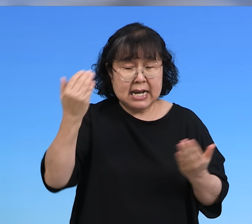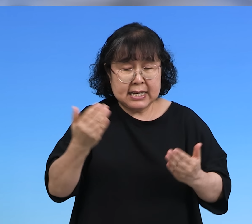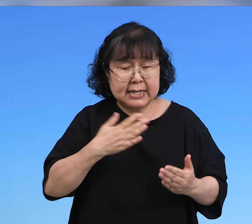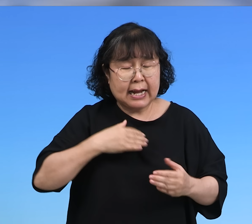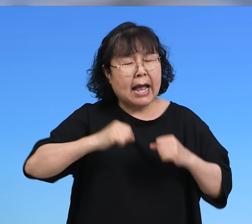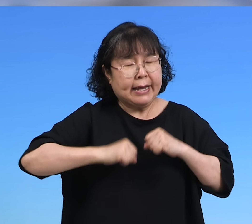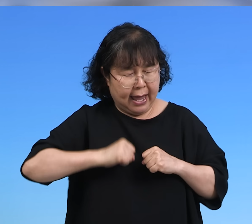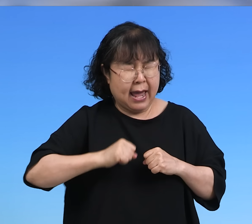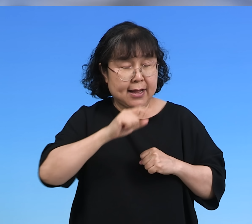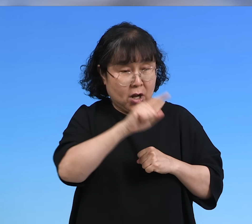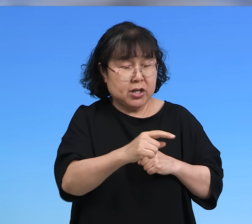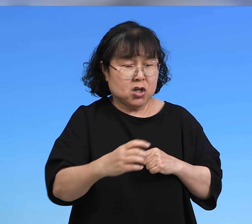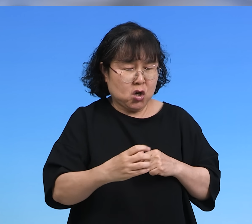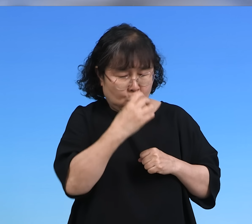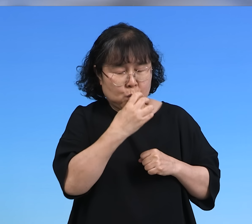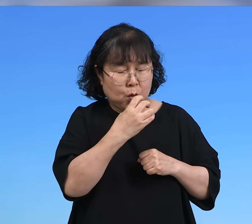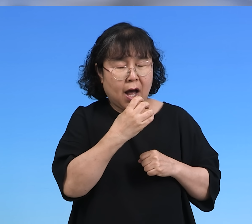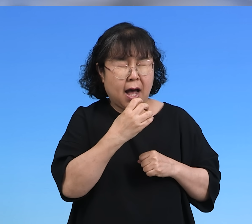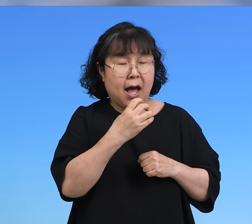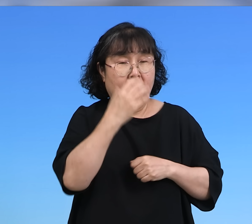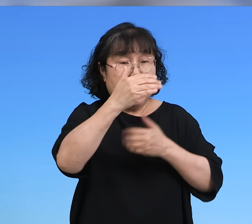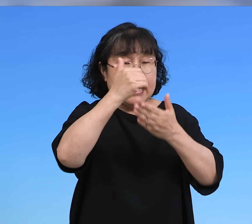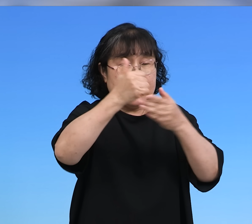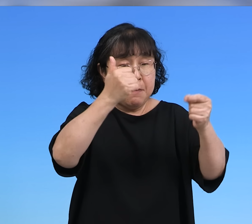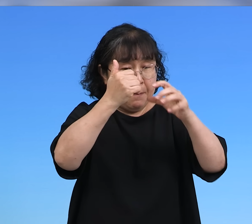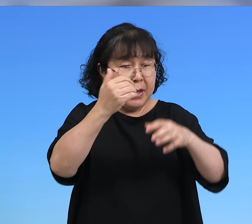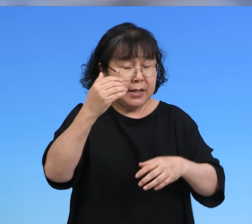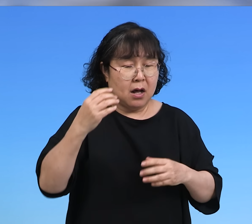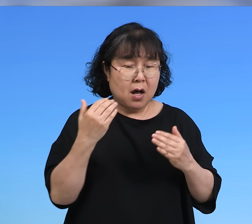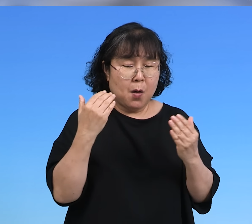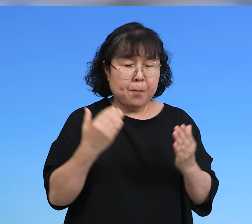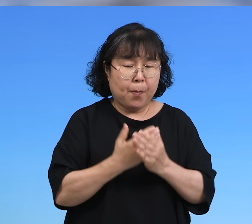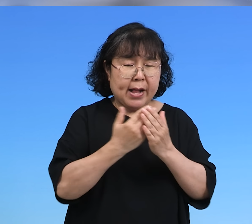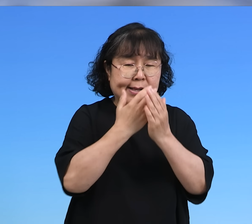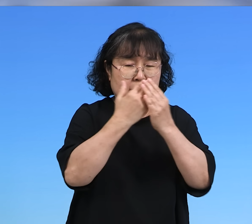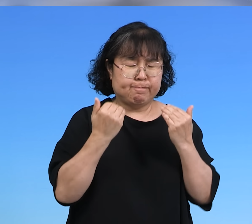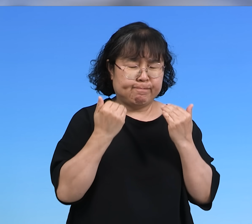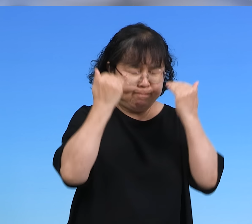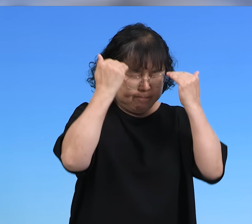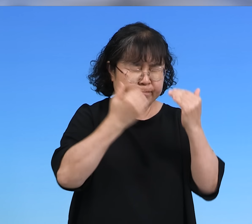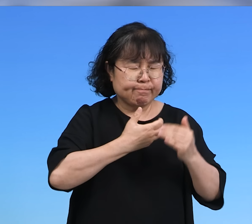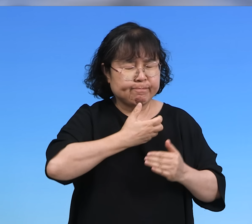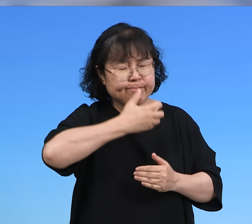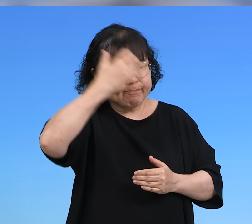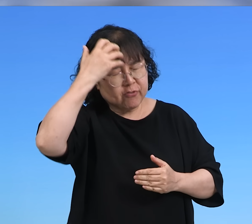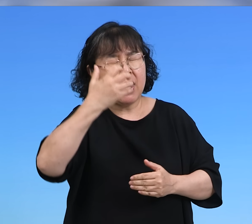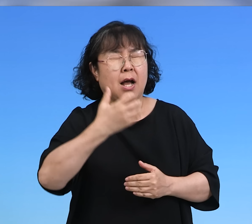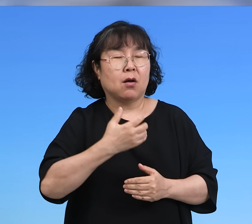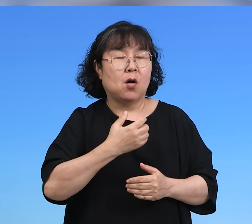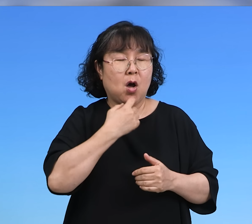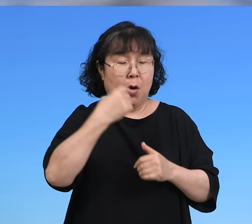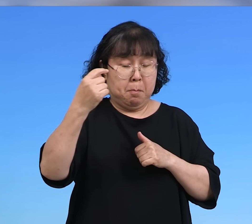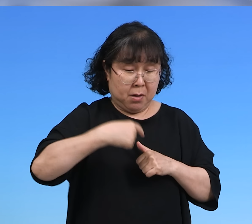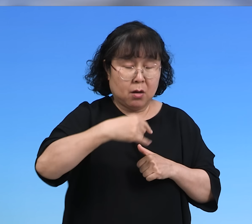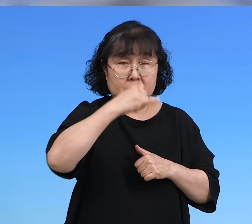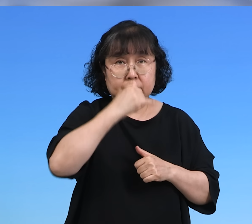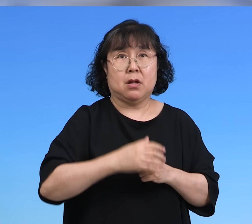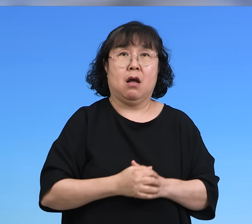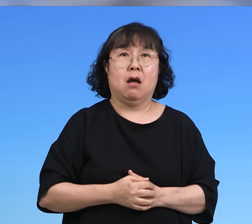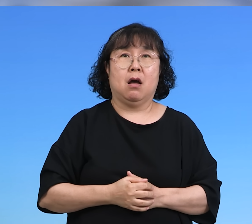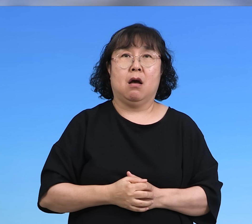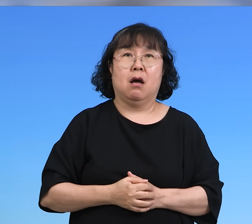한다. 너는 거룩과 하나님 앞에서의 성숙을 꿈꾸어라. 오늘 하나님 앞에 우리가 이 기대감을 가지고,